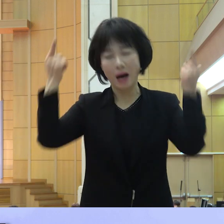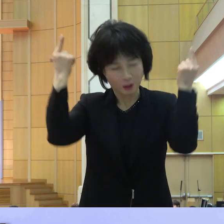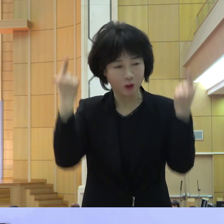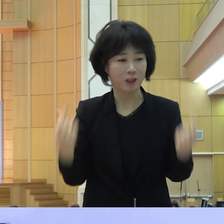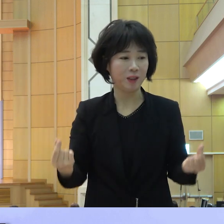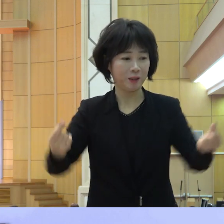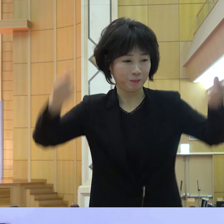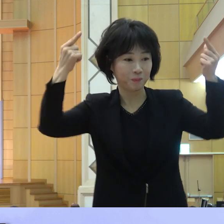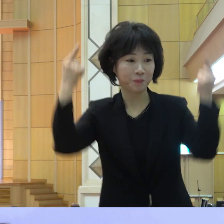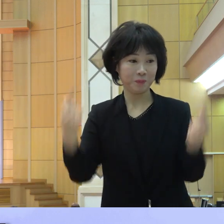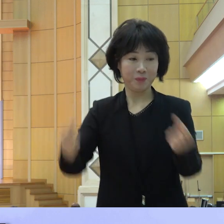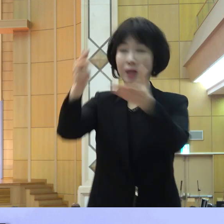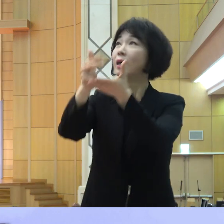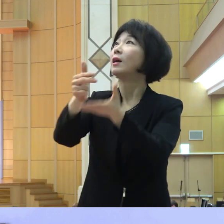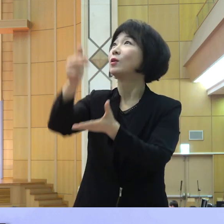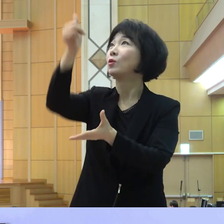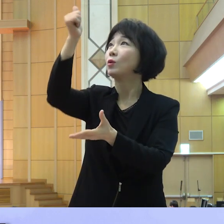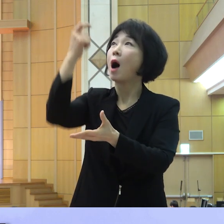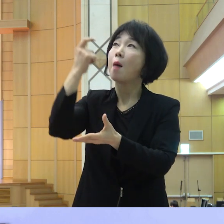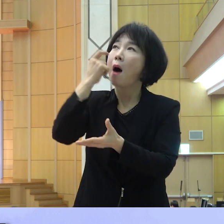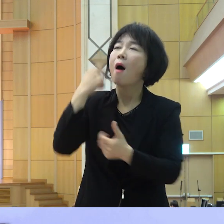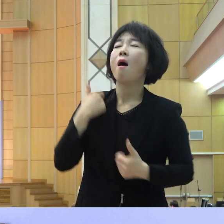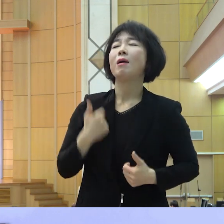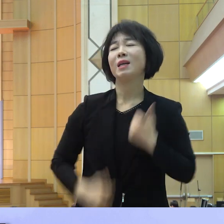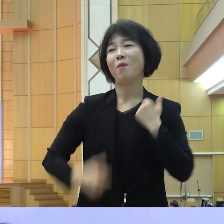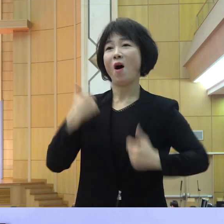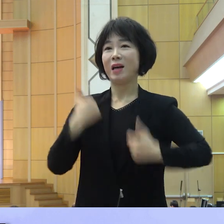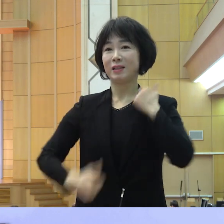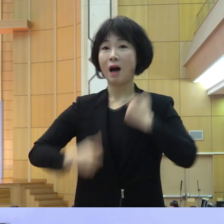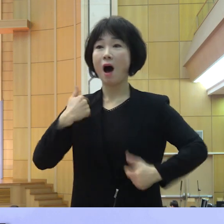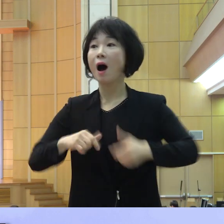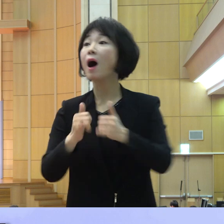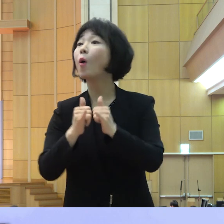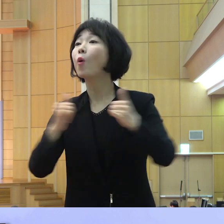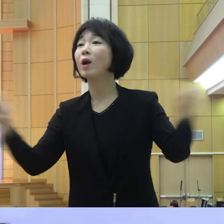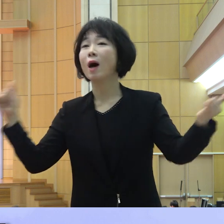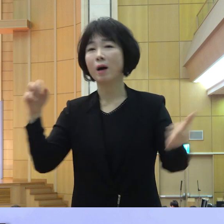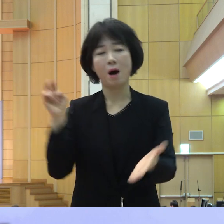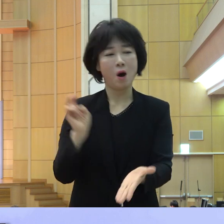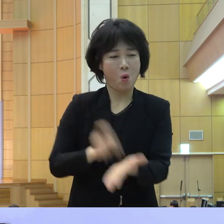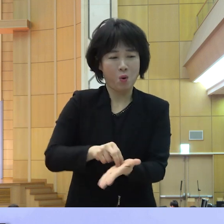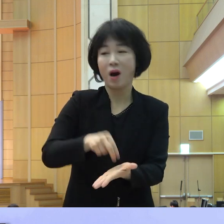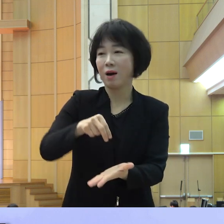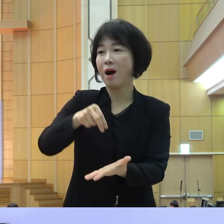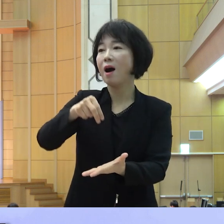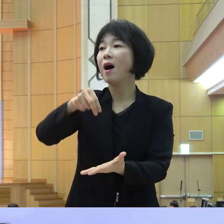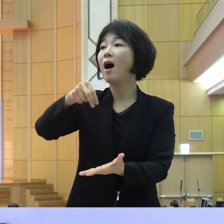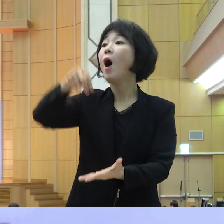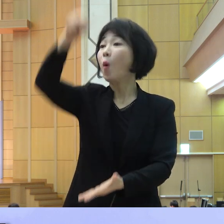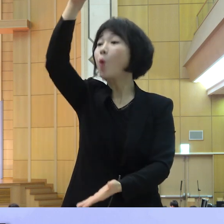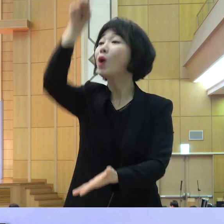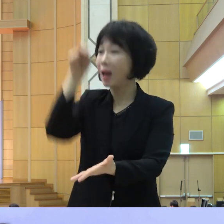독수리 주를 기뻐하는 자 주를 기뻐하는 자 올라가